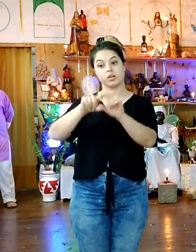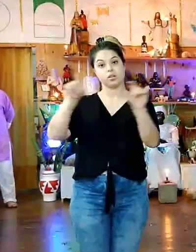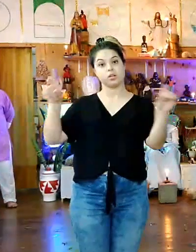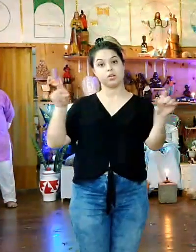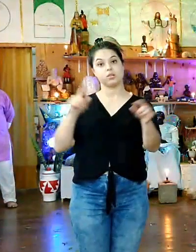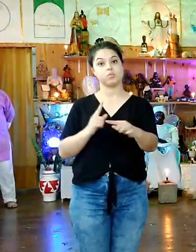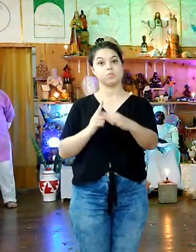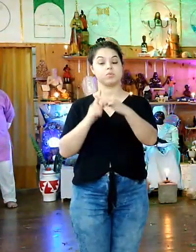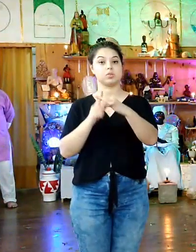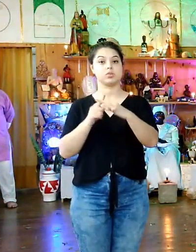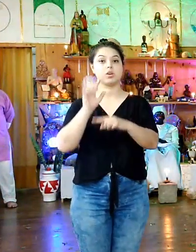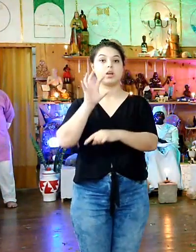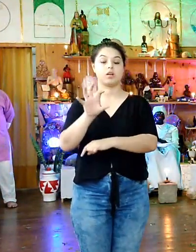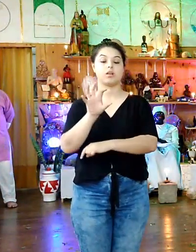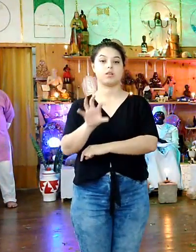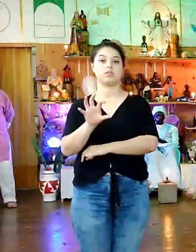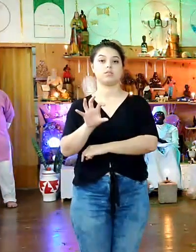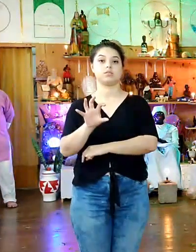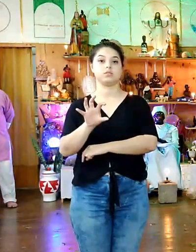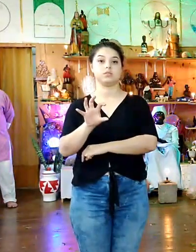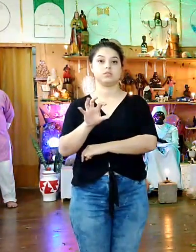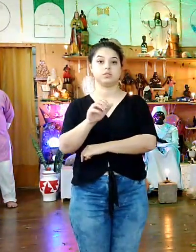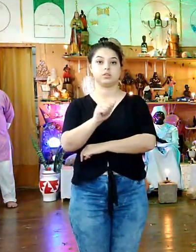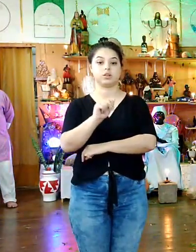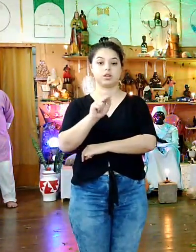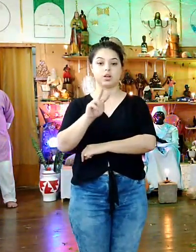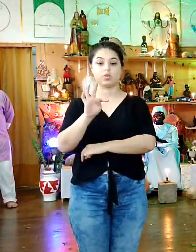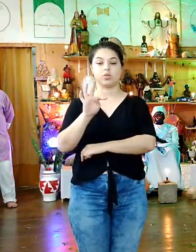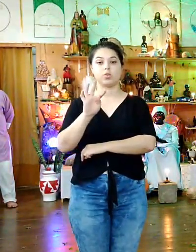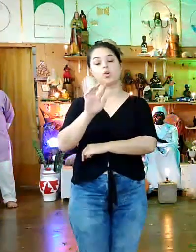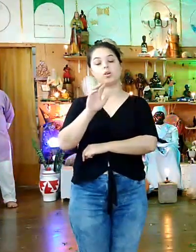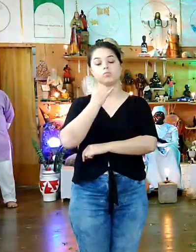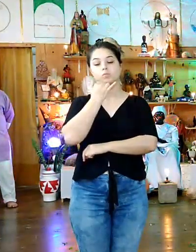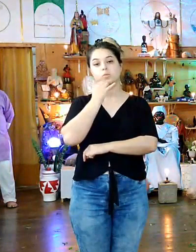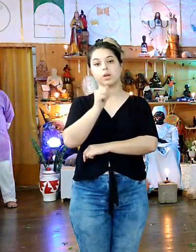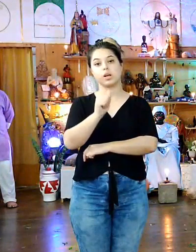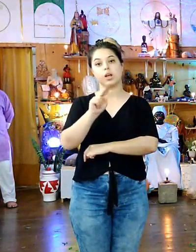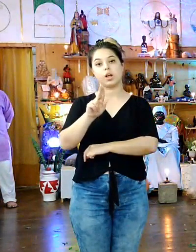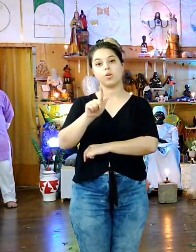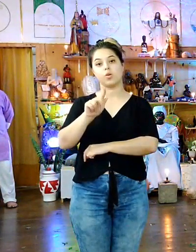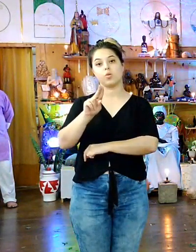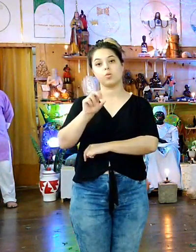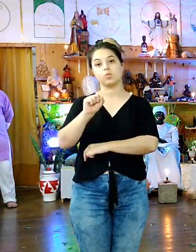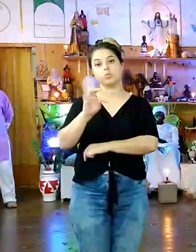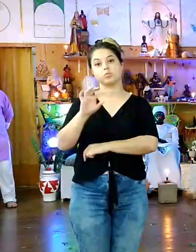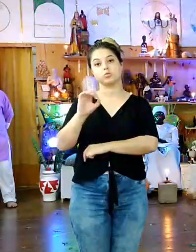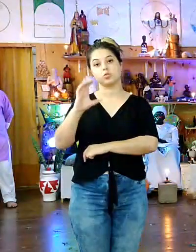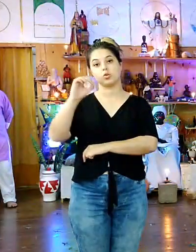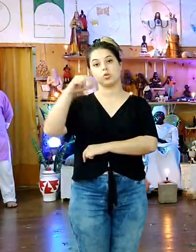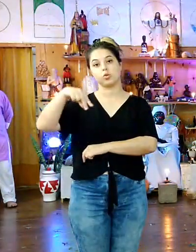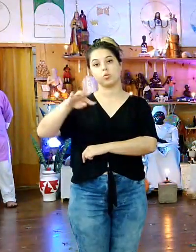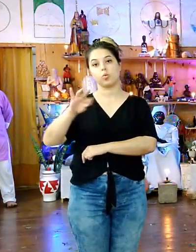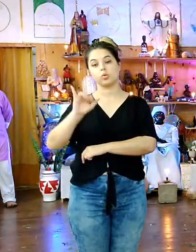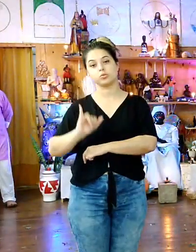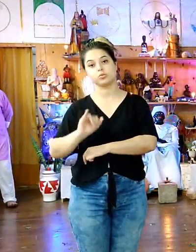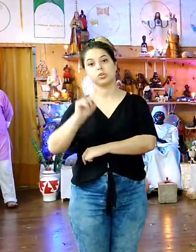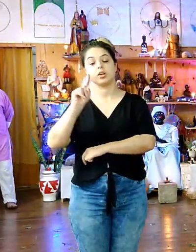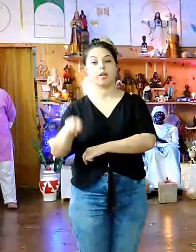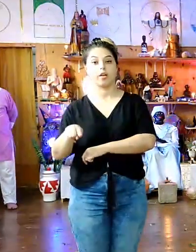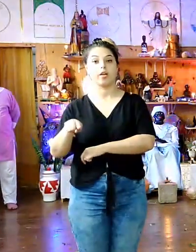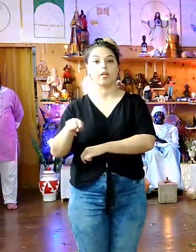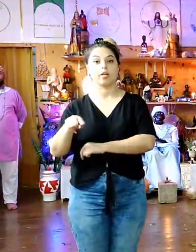do positivismo. Esse é o lema de Auguste Comte, o lema criado por Auguste Comte. E